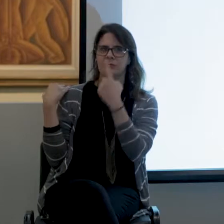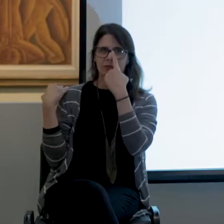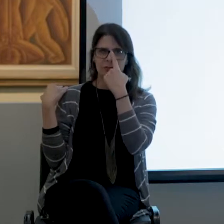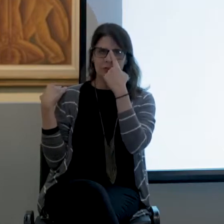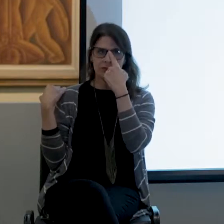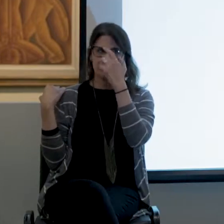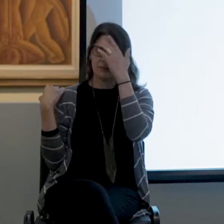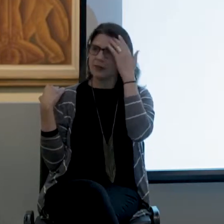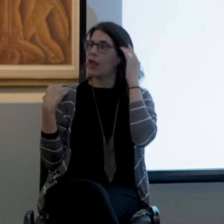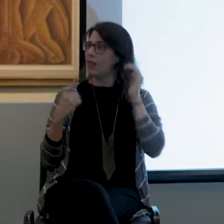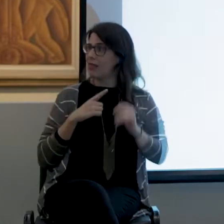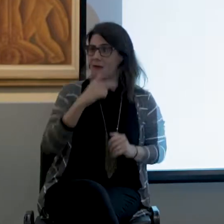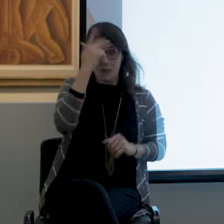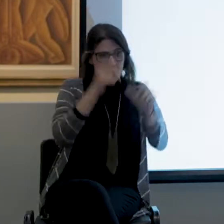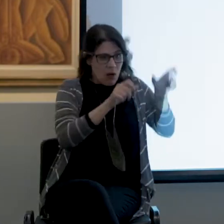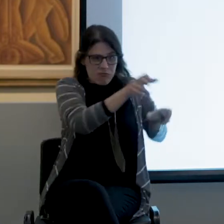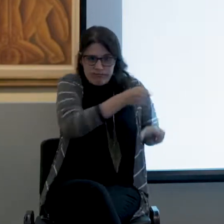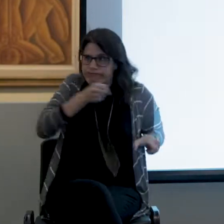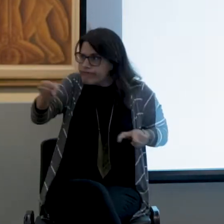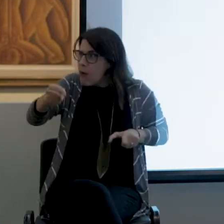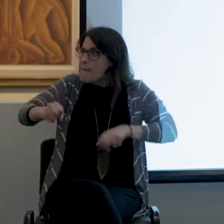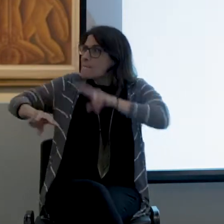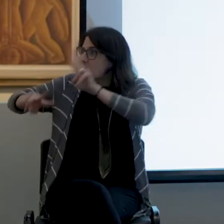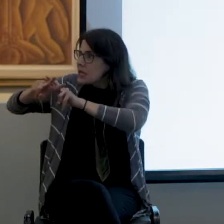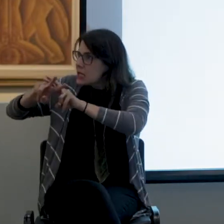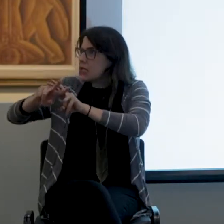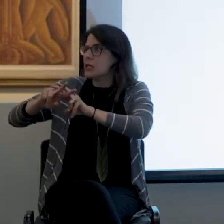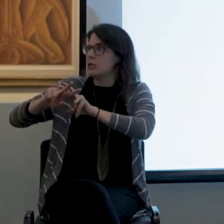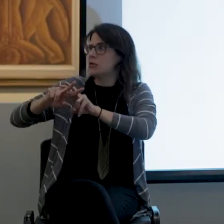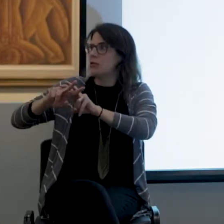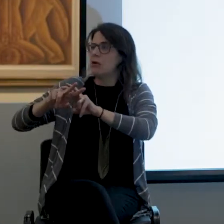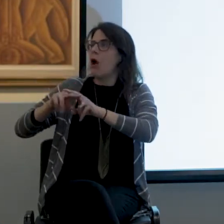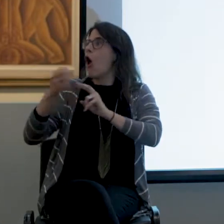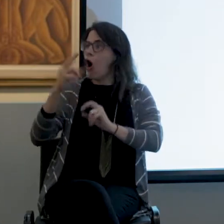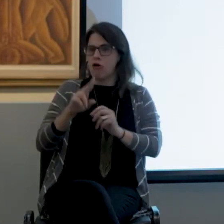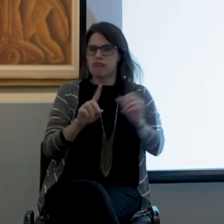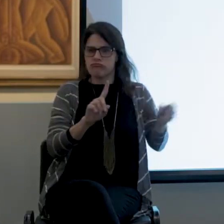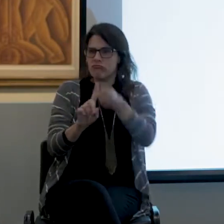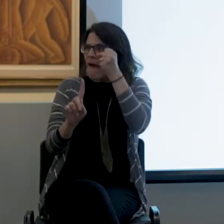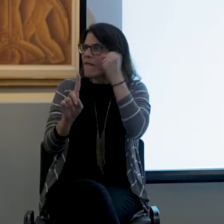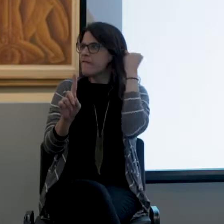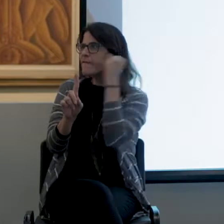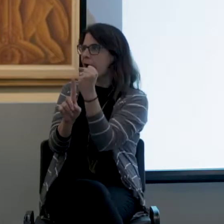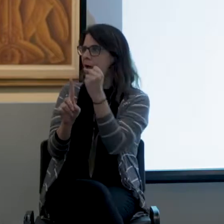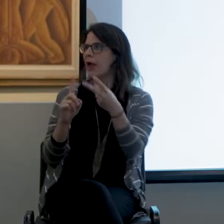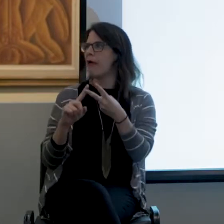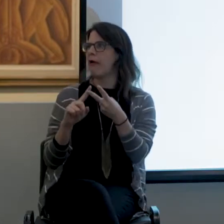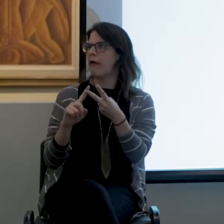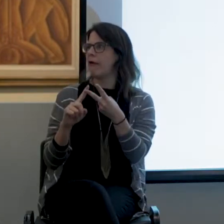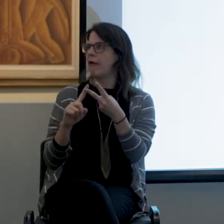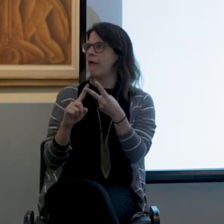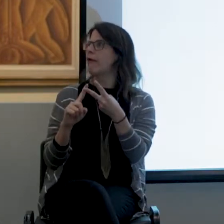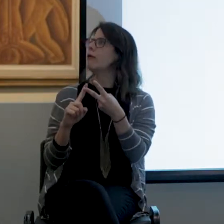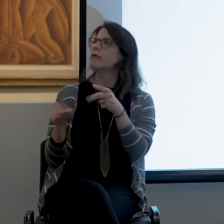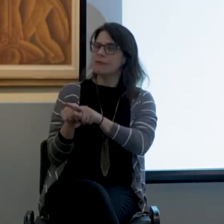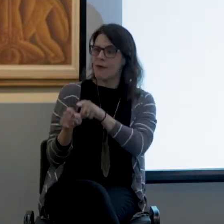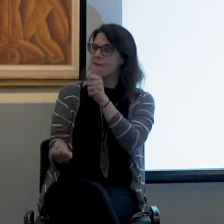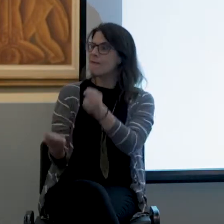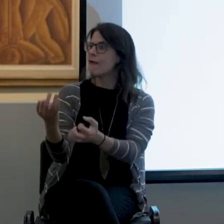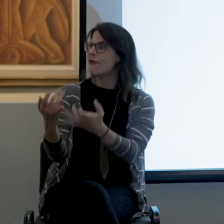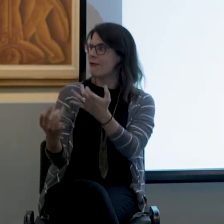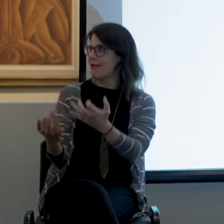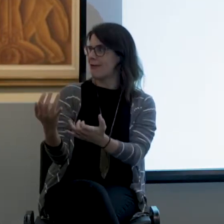de prisões e assassinatos, gente sendo queimada em fogueira, até o diabo do Alexandre Frota.